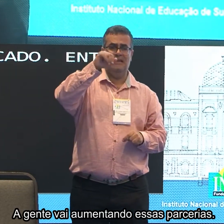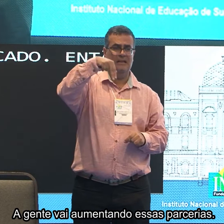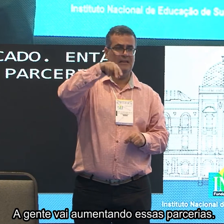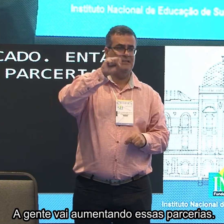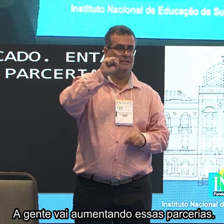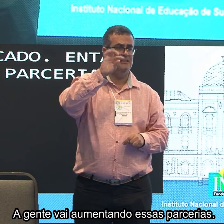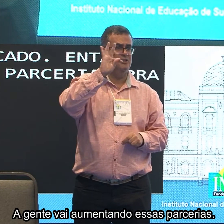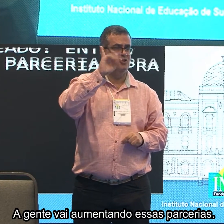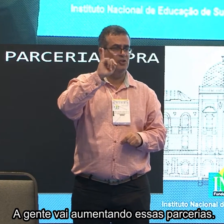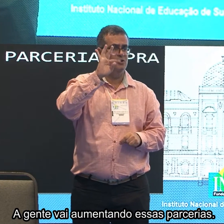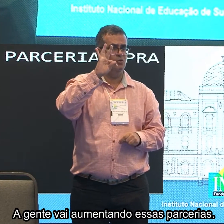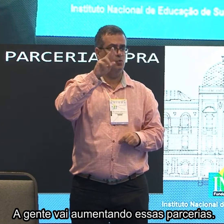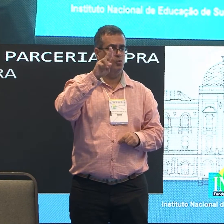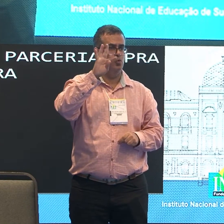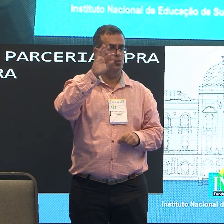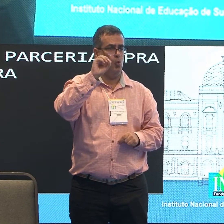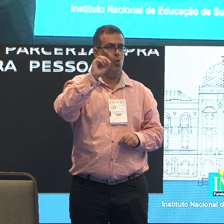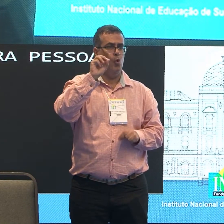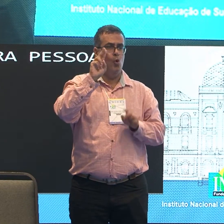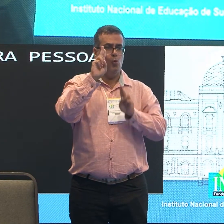aumentando essas parcerias.